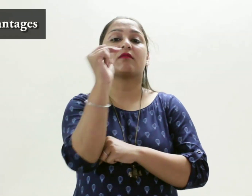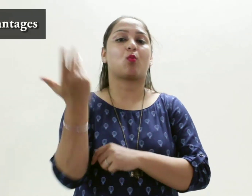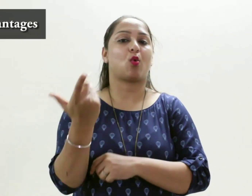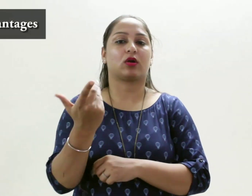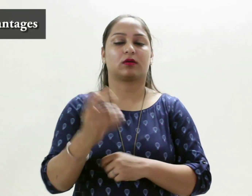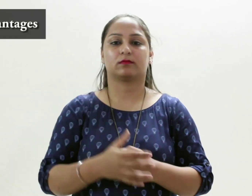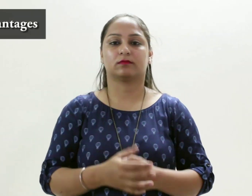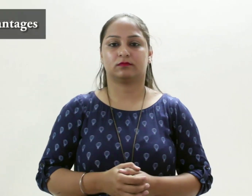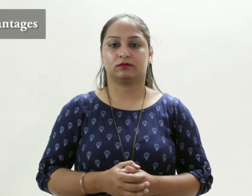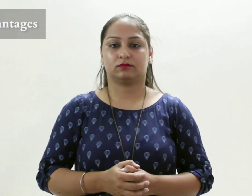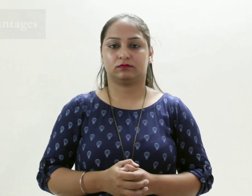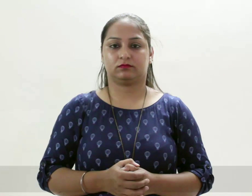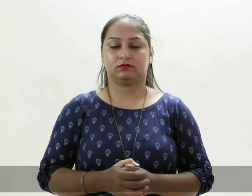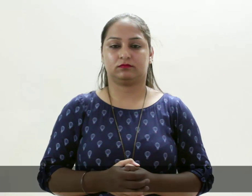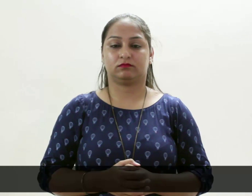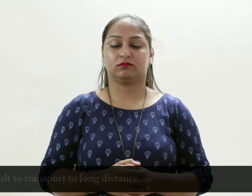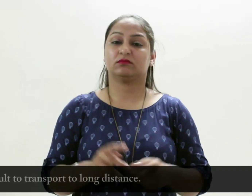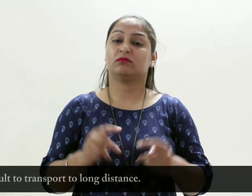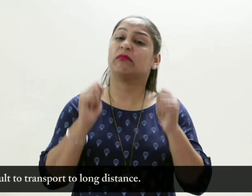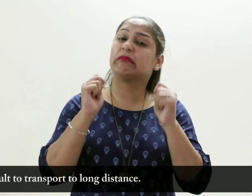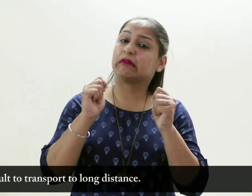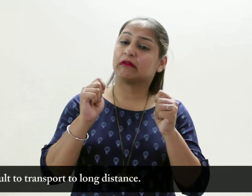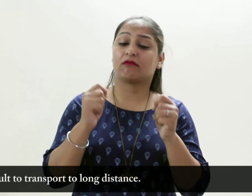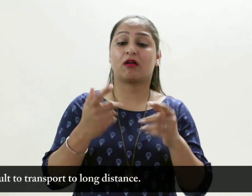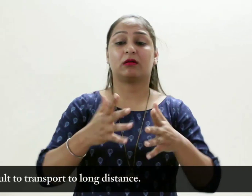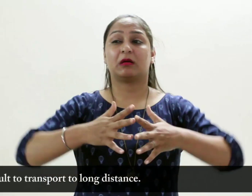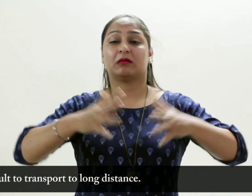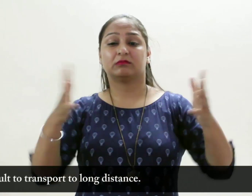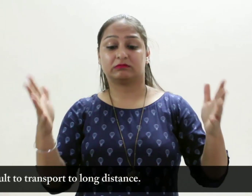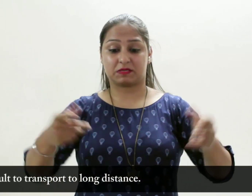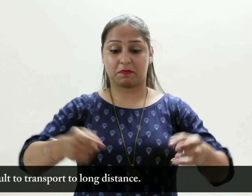नुकसान। लंबी दूरी के लिए परिवहन के लिए मुश्किल है।